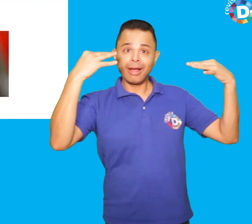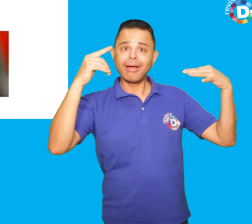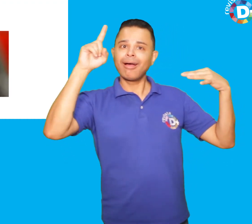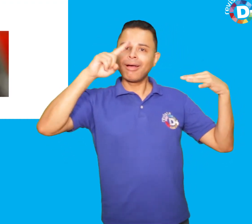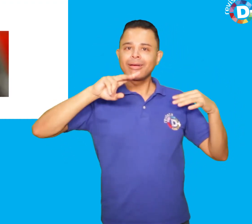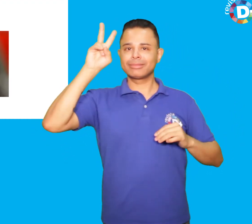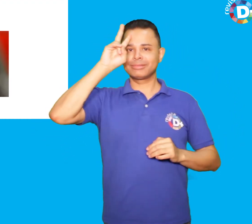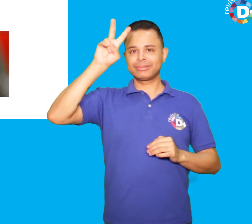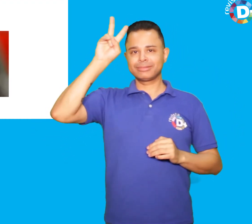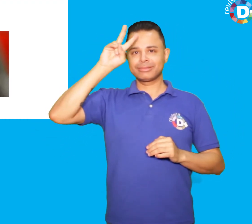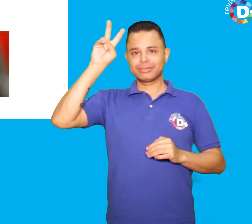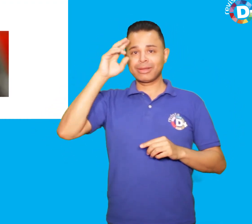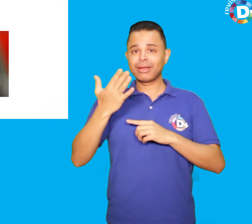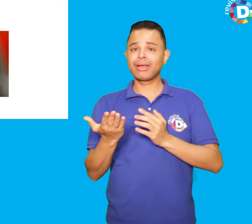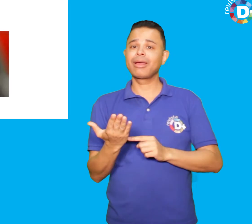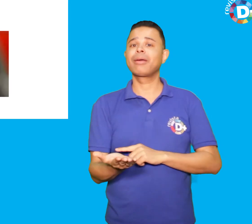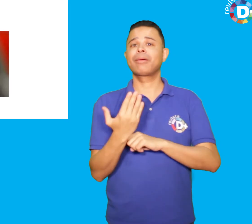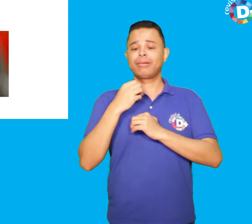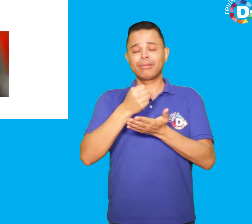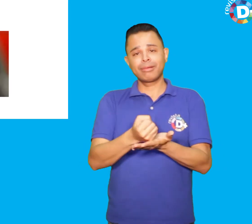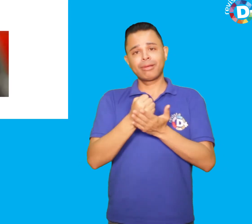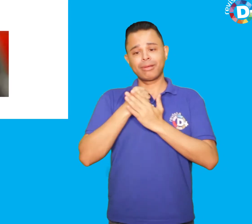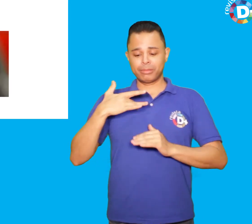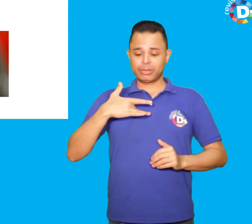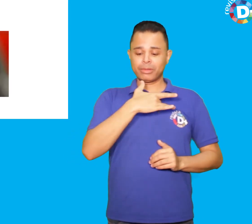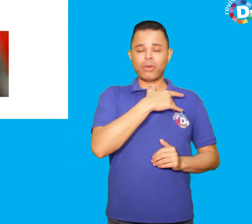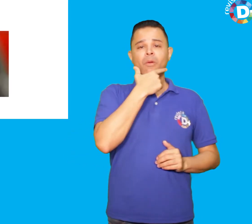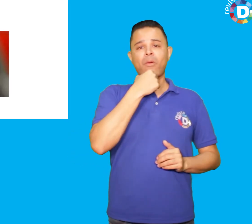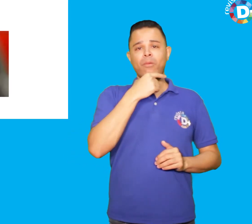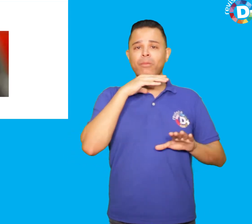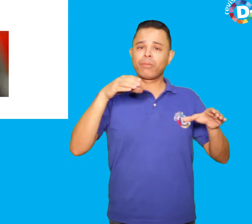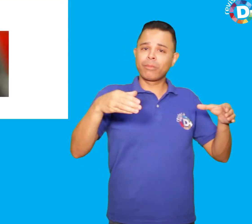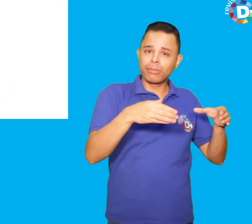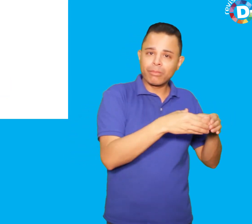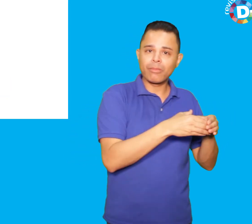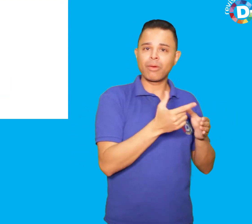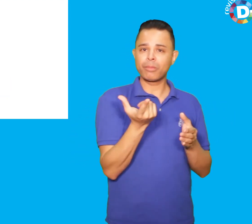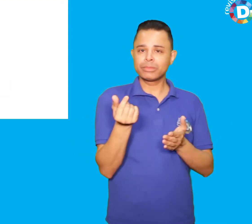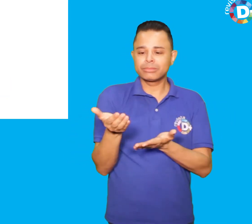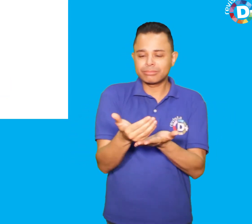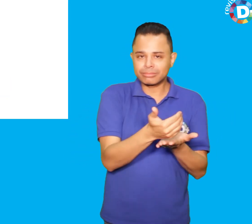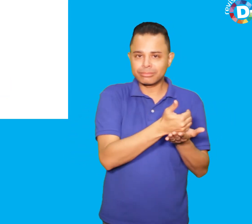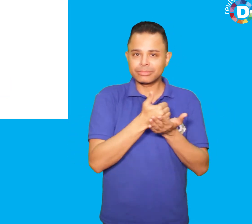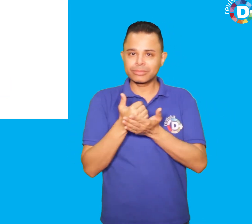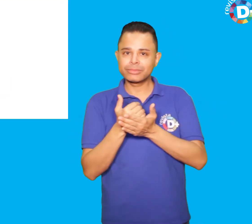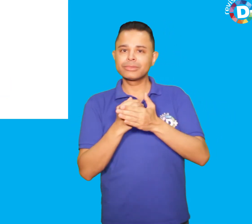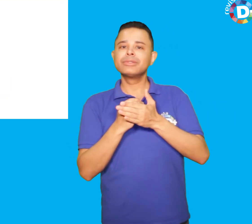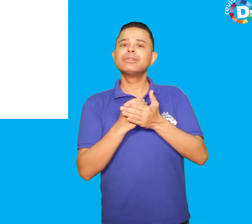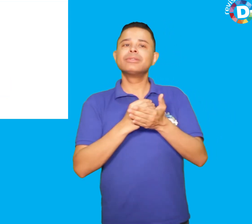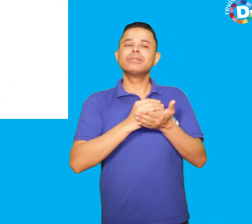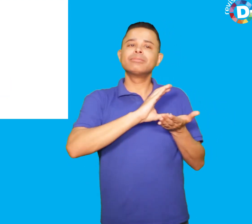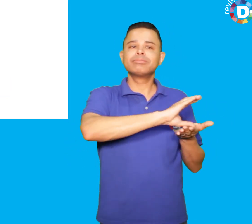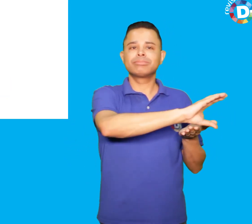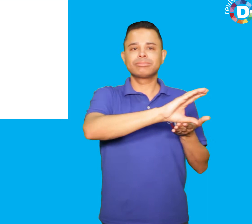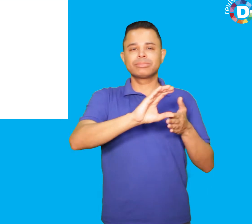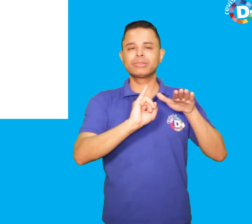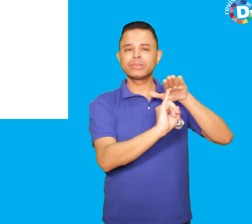apoio à saúde masculina e ajudar na arrecadação de fundos a instituições de caridade.